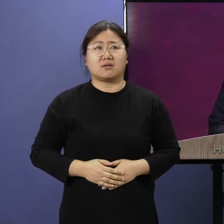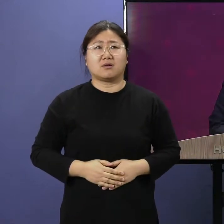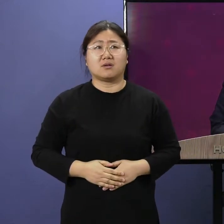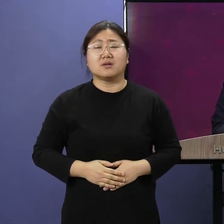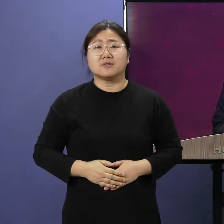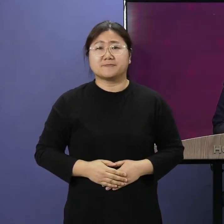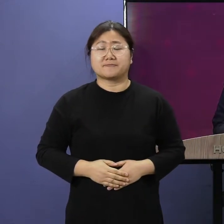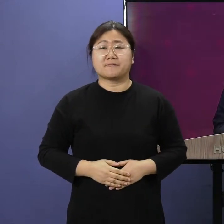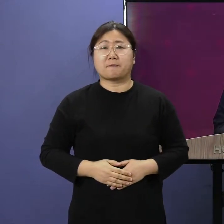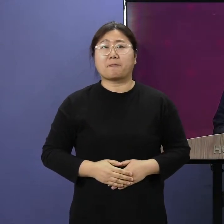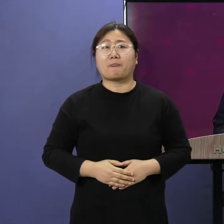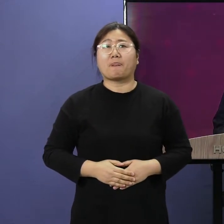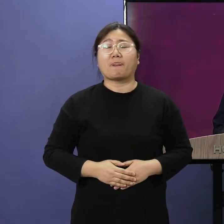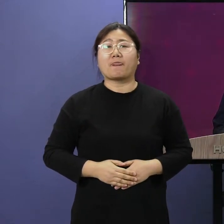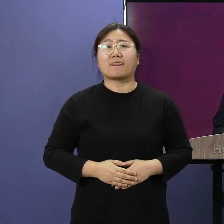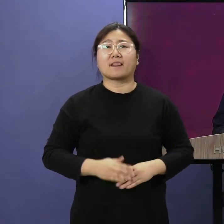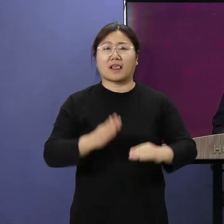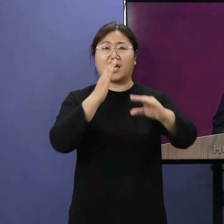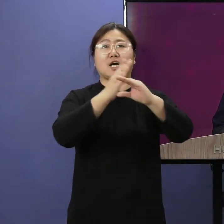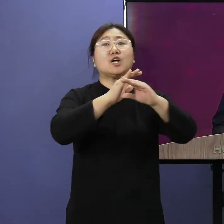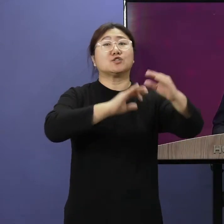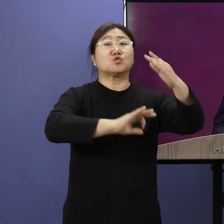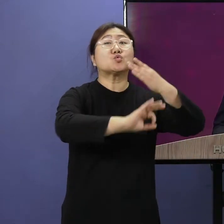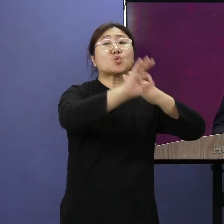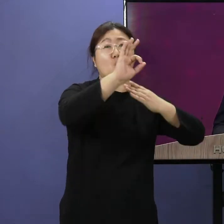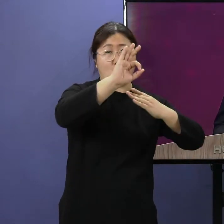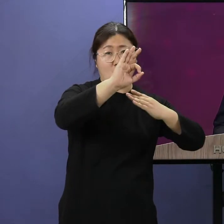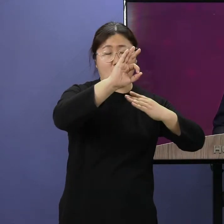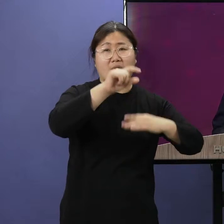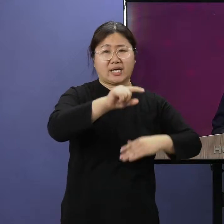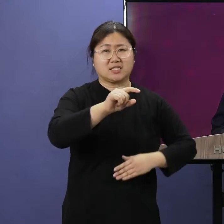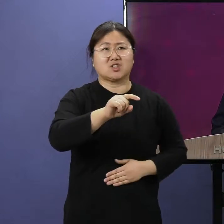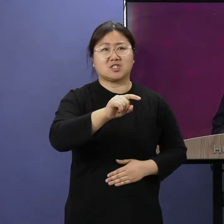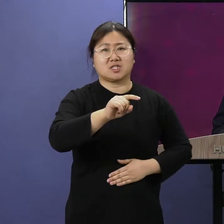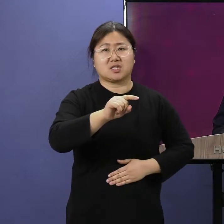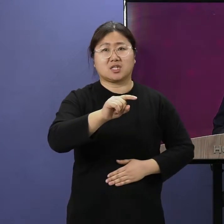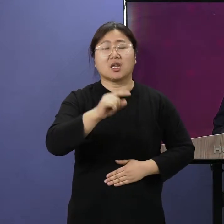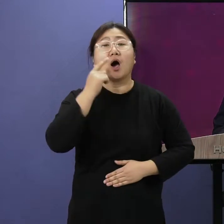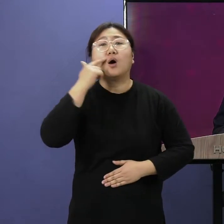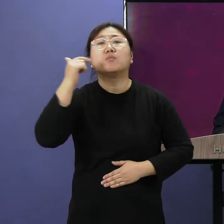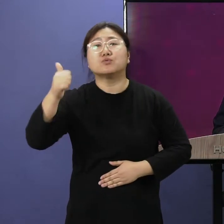중동에서는 부모님이 살아있을 때 자녀들에게 재산을 미리 주는 법이 없습니다.